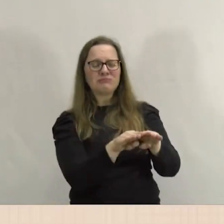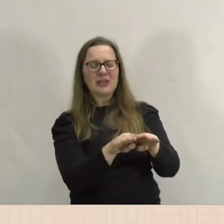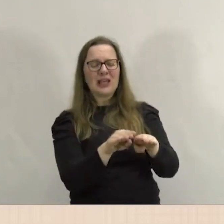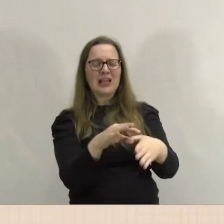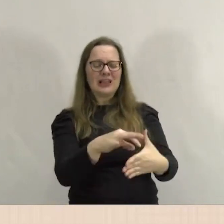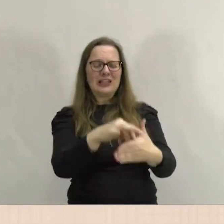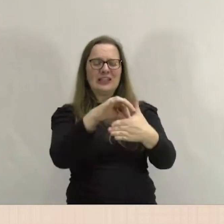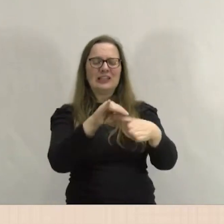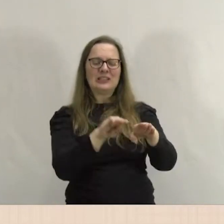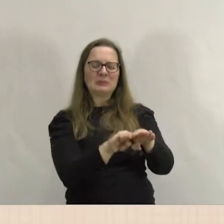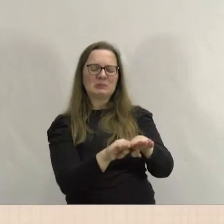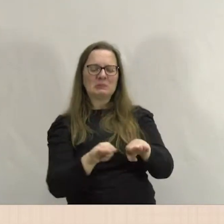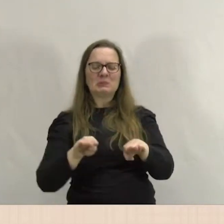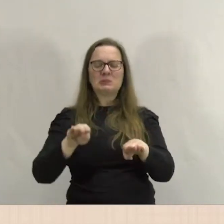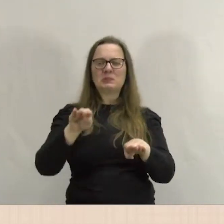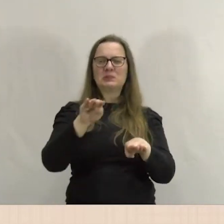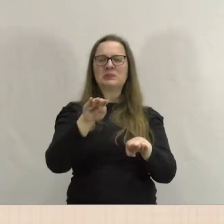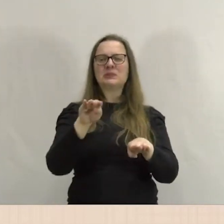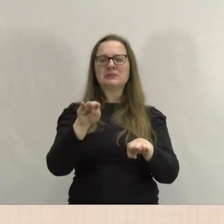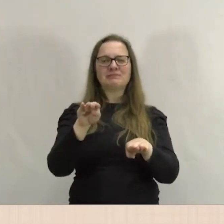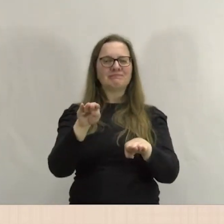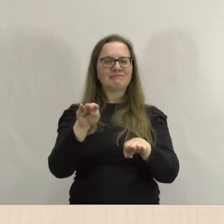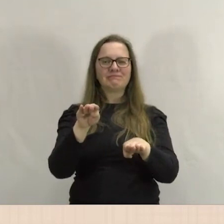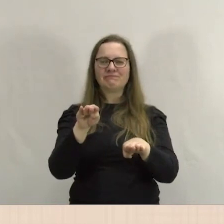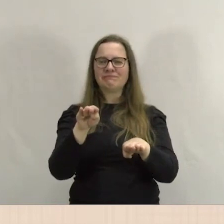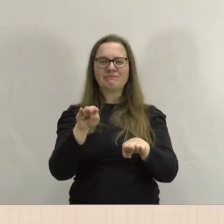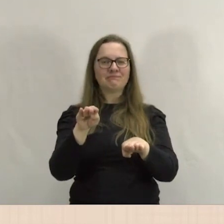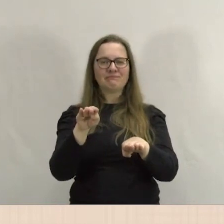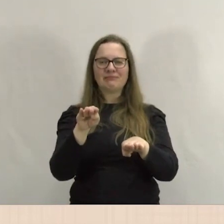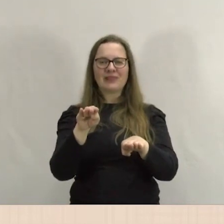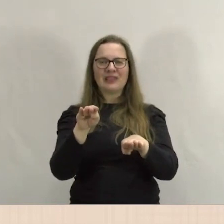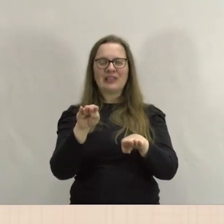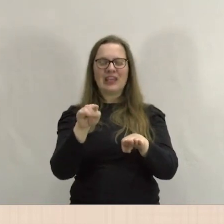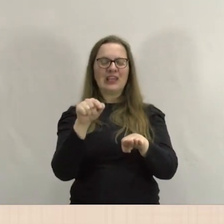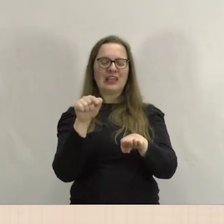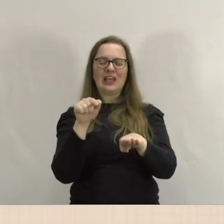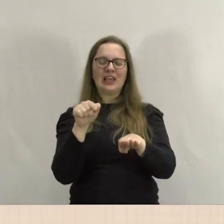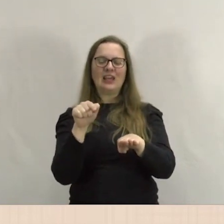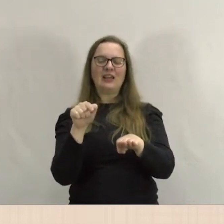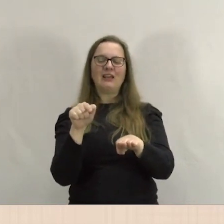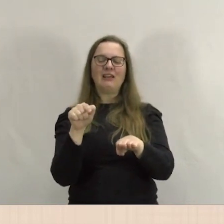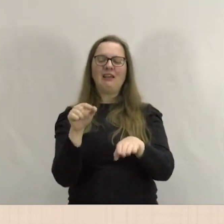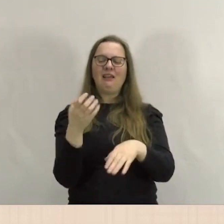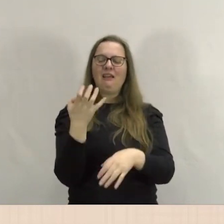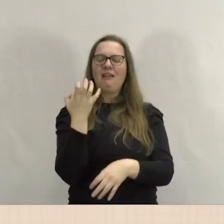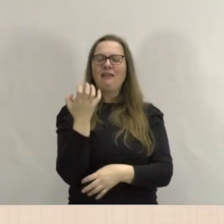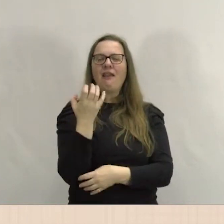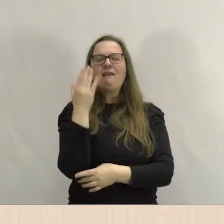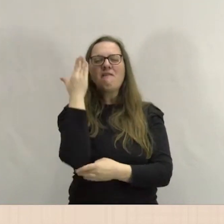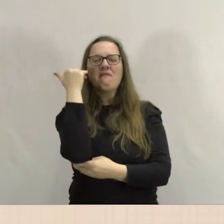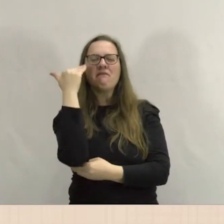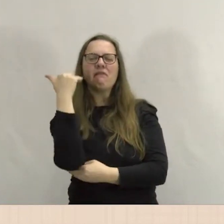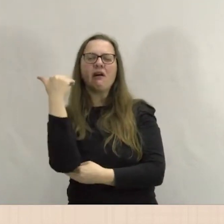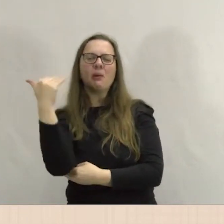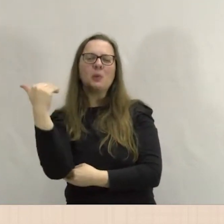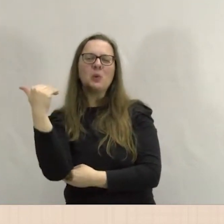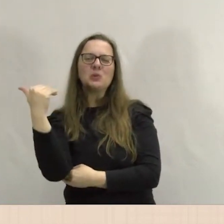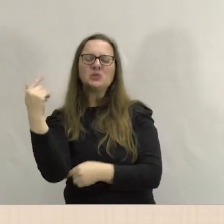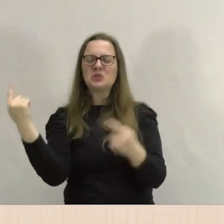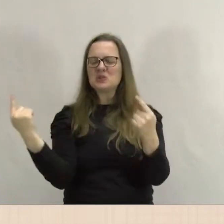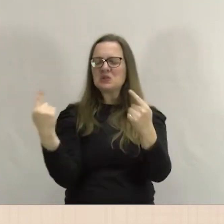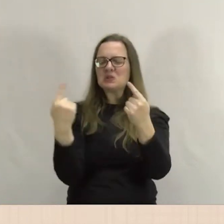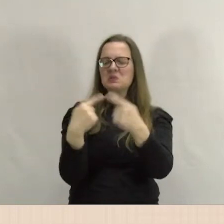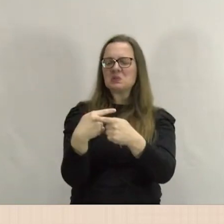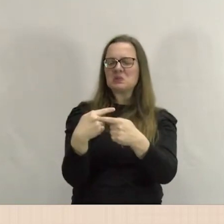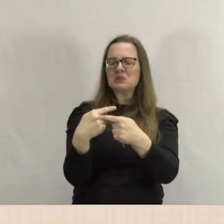natureza caída do homem, irmãos, o amor pela posição. Está na natureza caída. E a disputa pelo